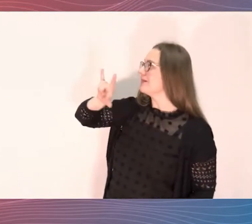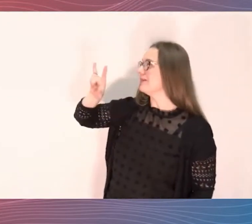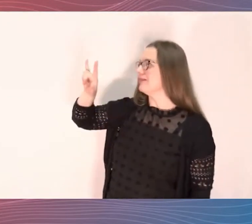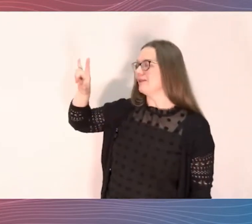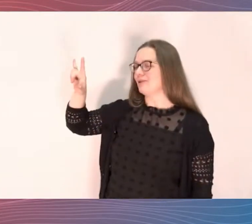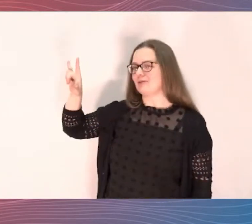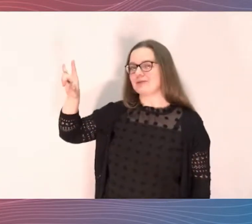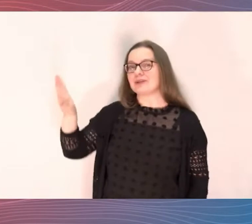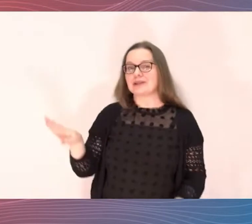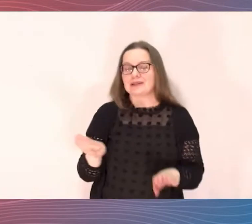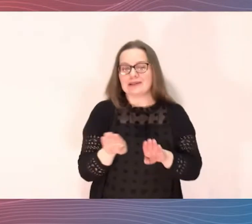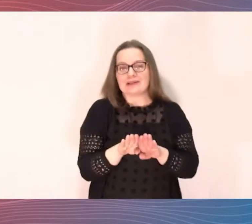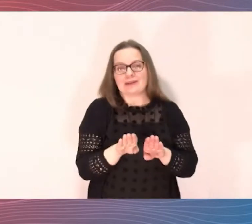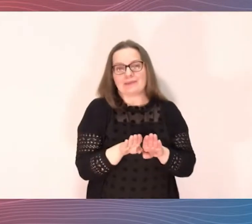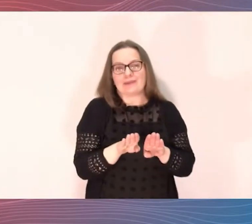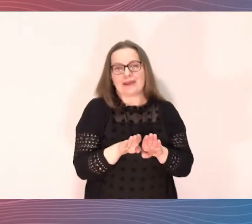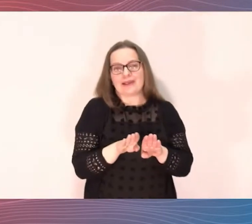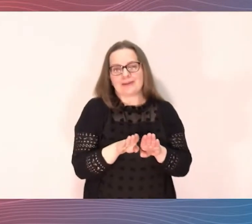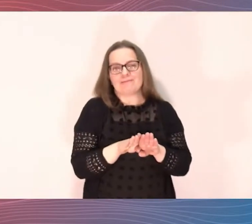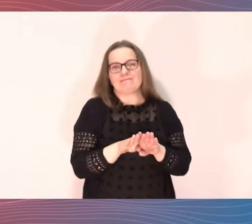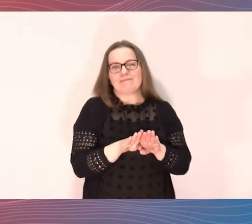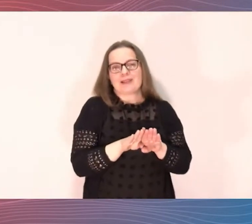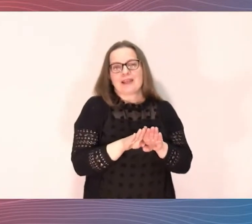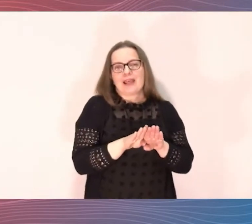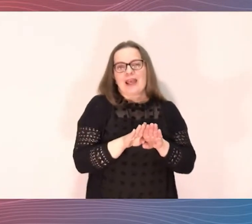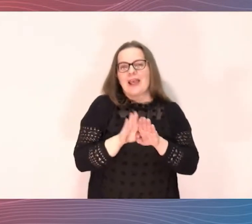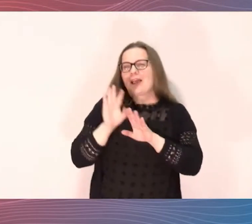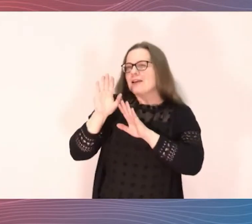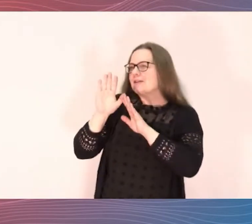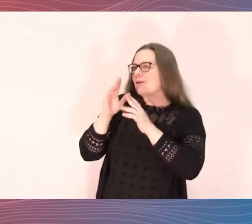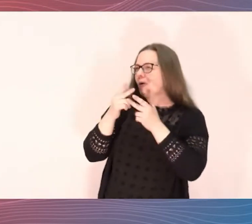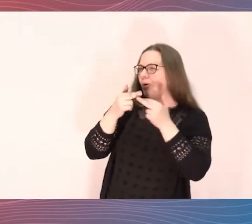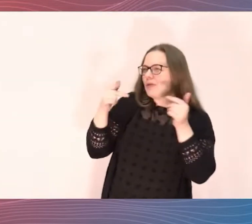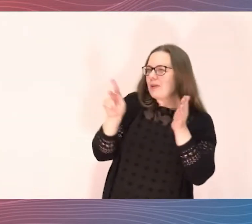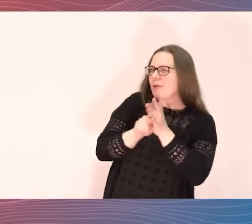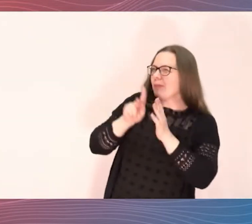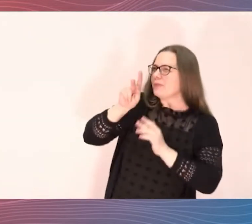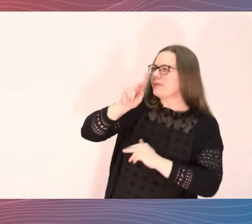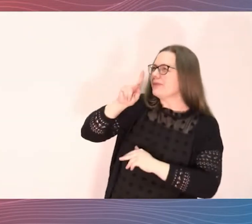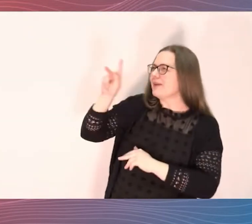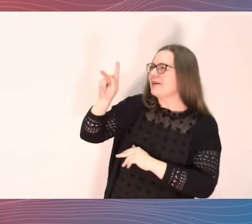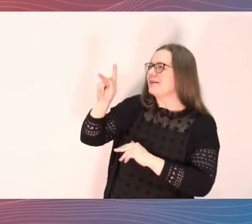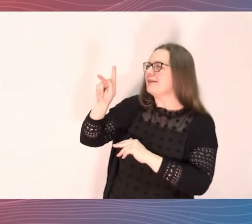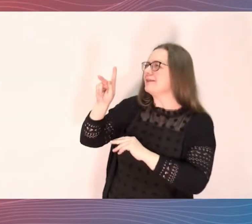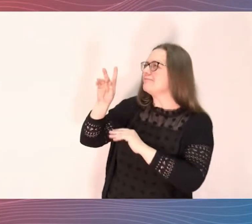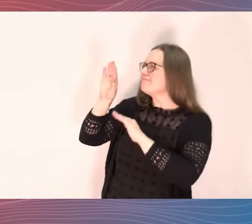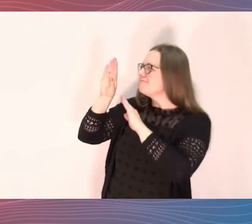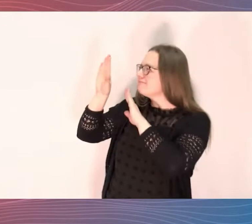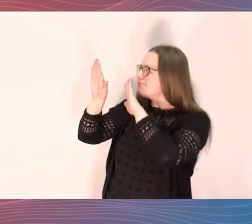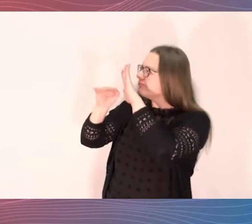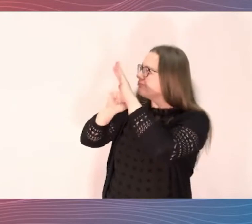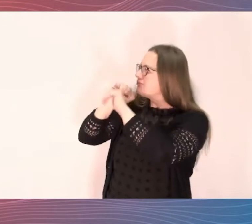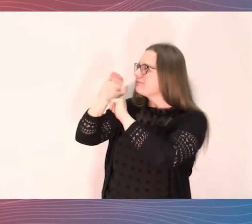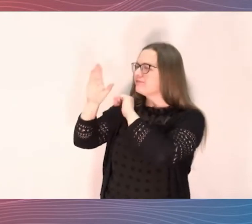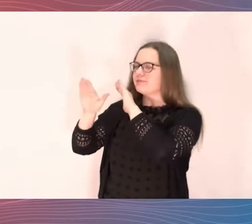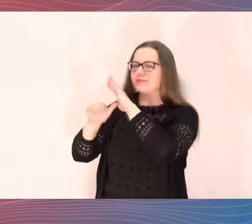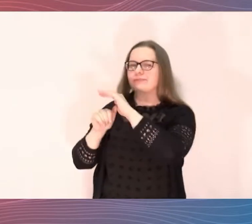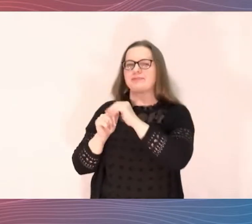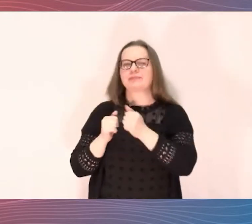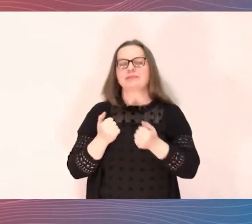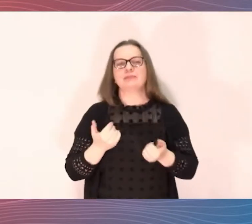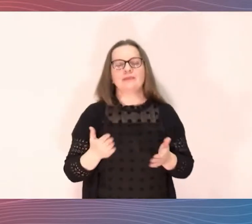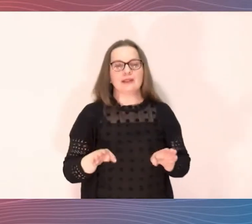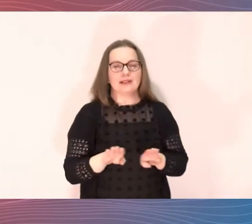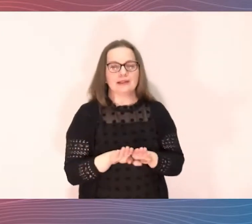Deus. Eu não tenho tempo de ler, mas em Isaías 57, 15, em King James atualizado, e